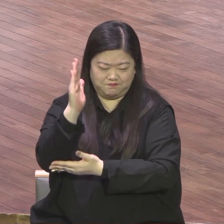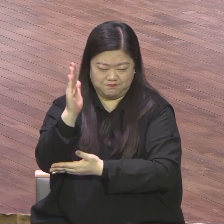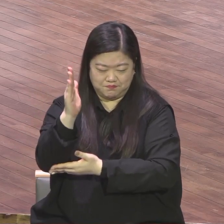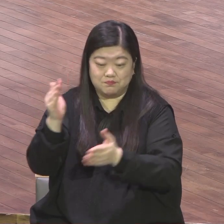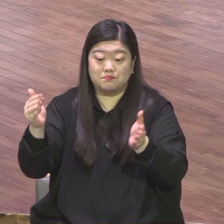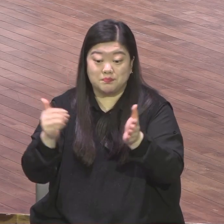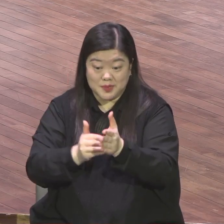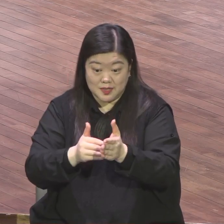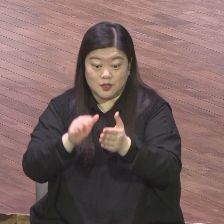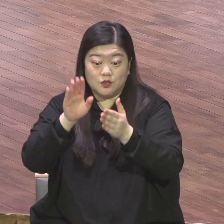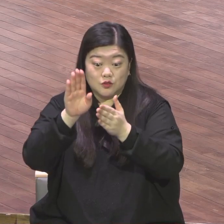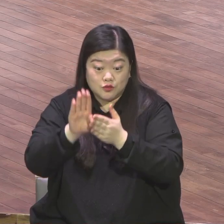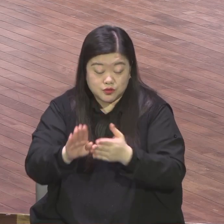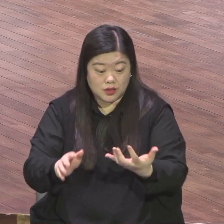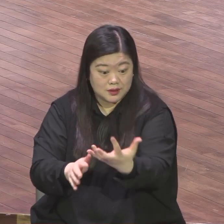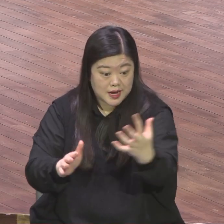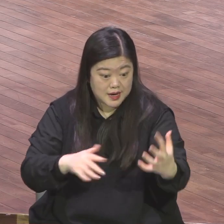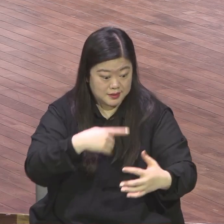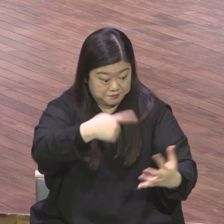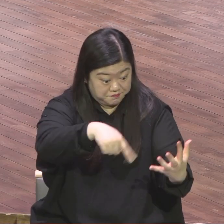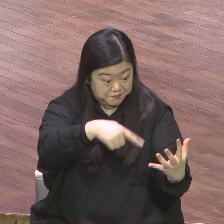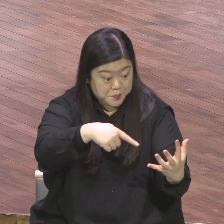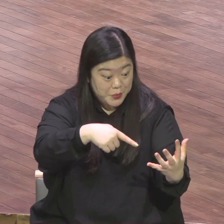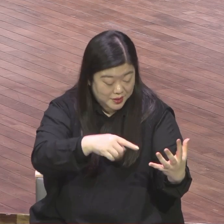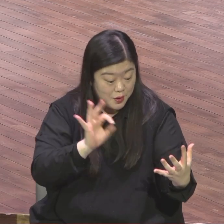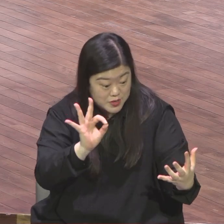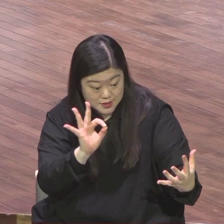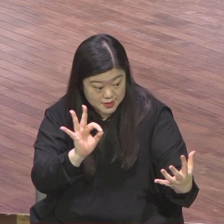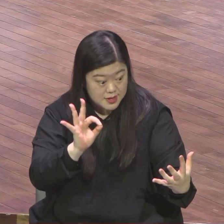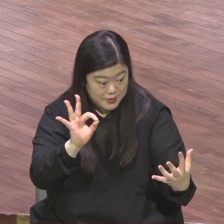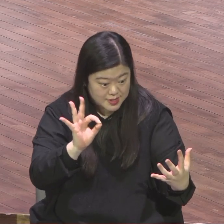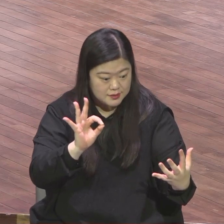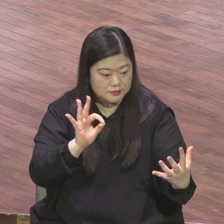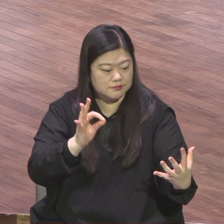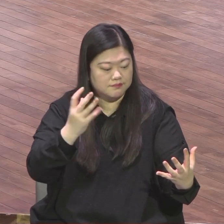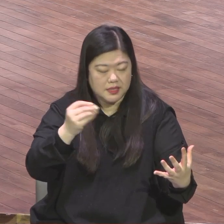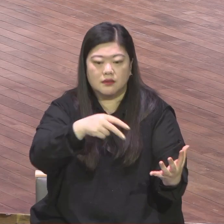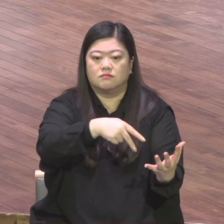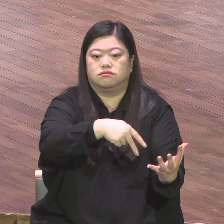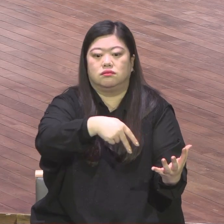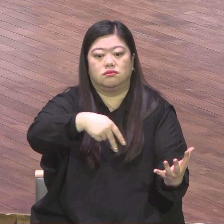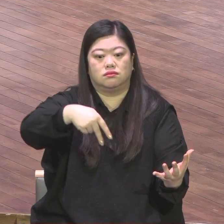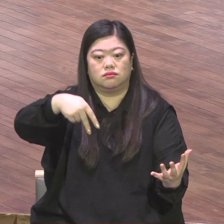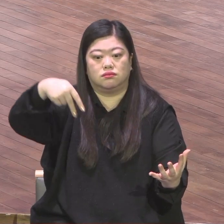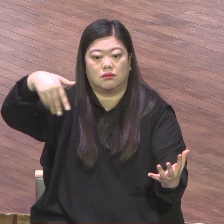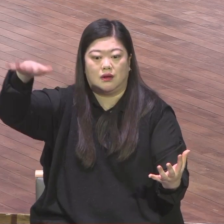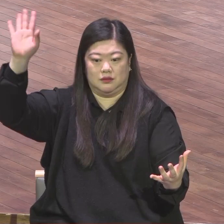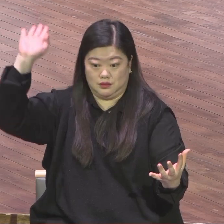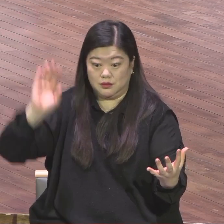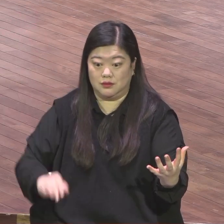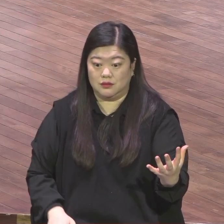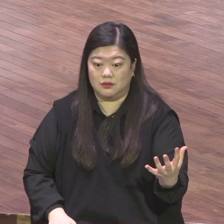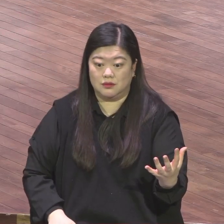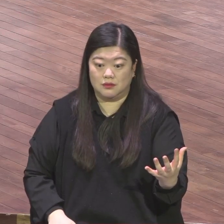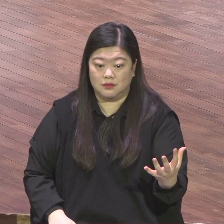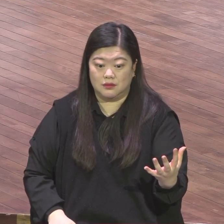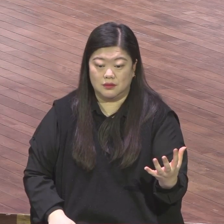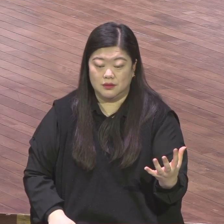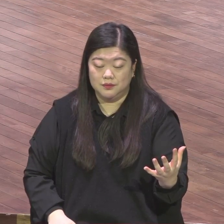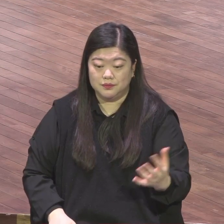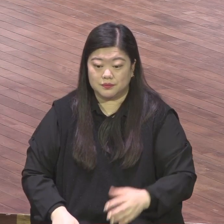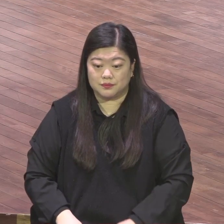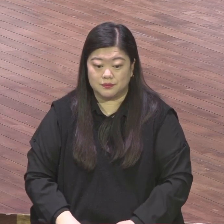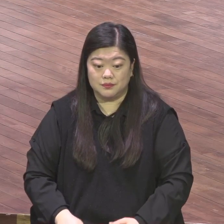제자들이 보는 가운데 성전하셨어요. 성전하셨어요. 이것도요, 독특한 것은 뭐냐, 구절에 보면 예수님께서